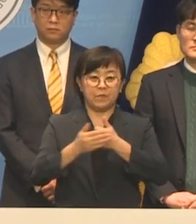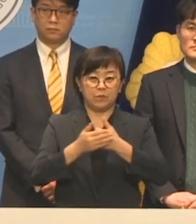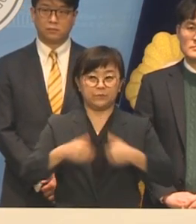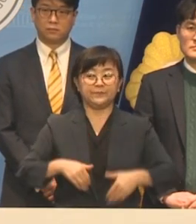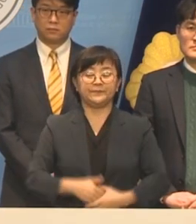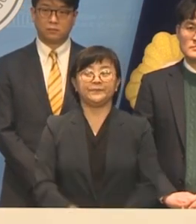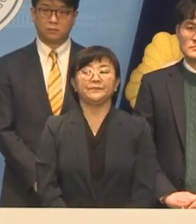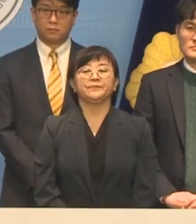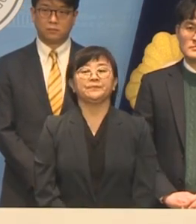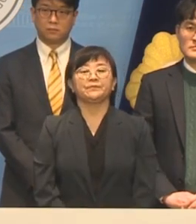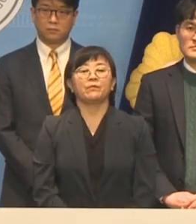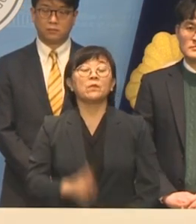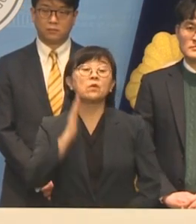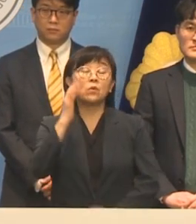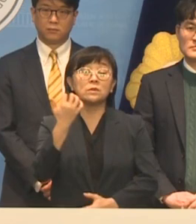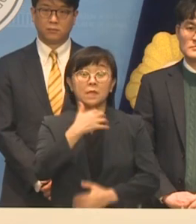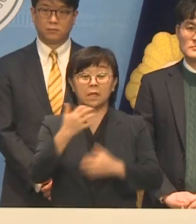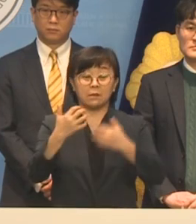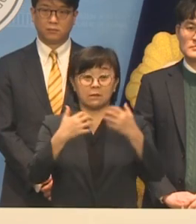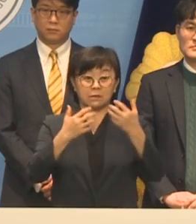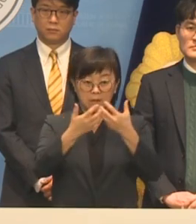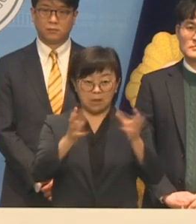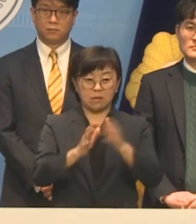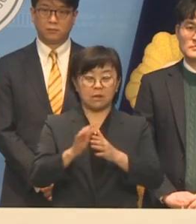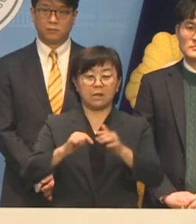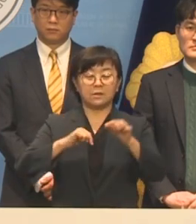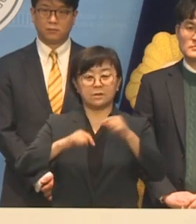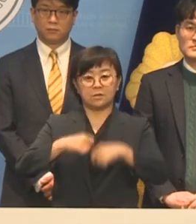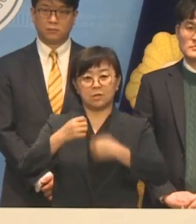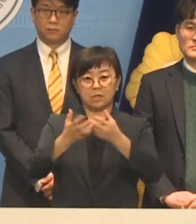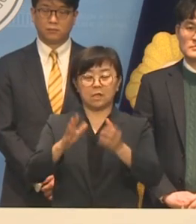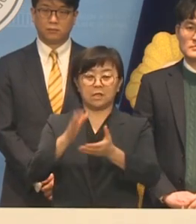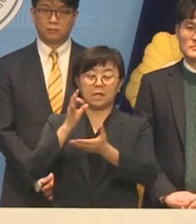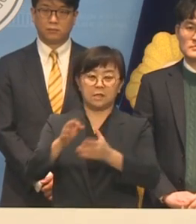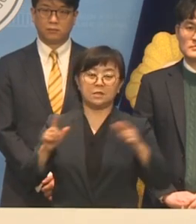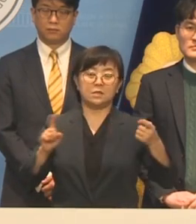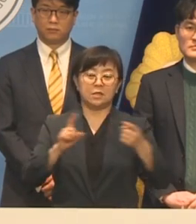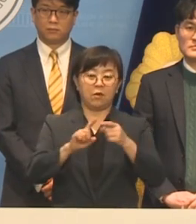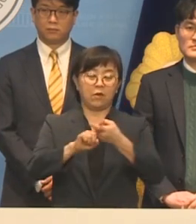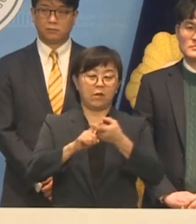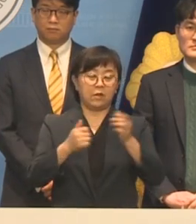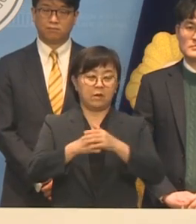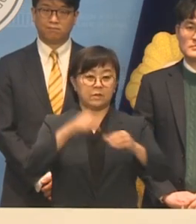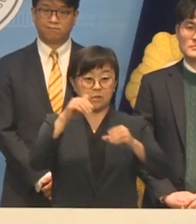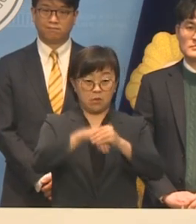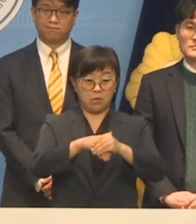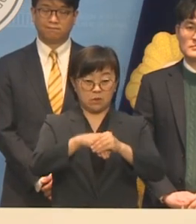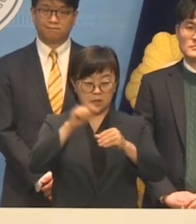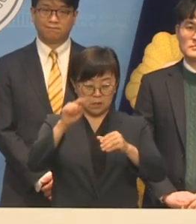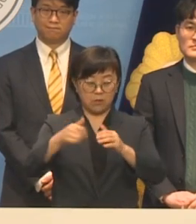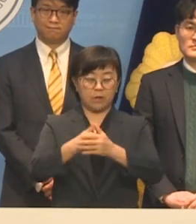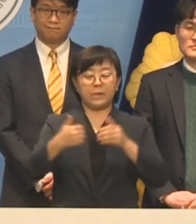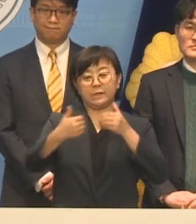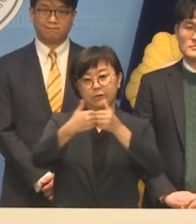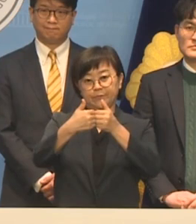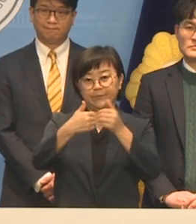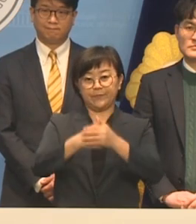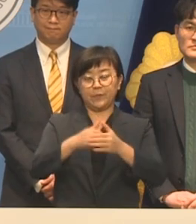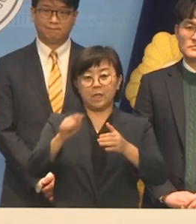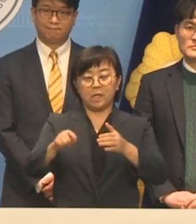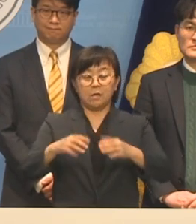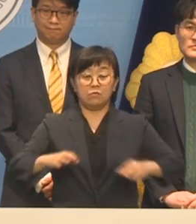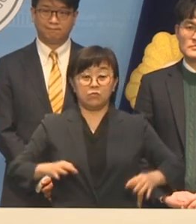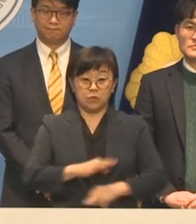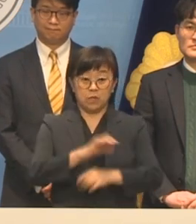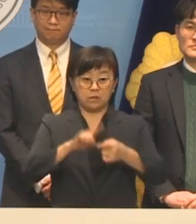합니다. 녹색당과 정의당의 가치중심 선거연합 정당은 이러한 구조적 불의에 맞서려 합니다. 이 구조적